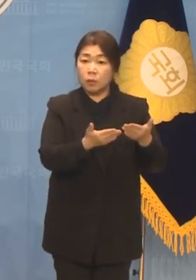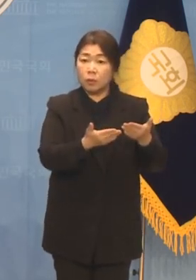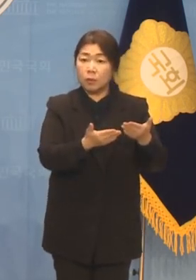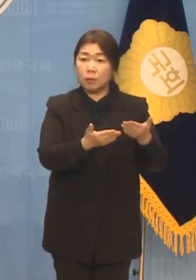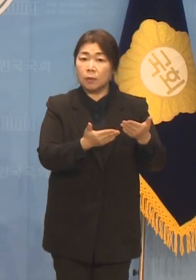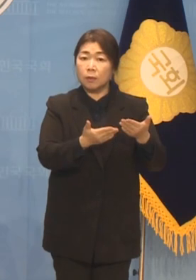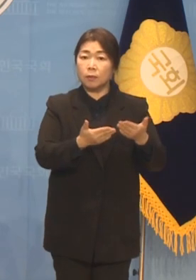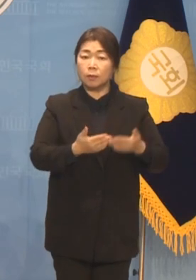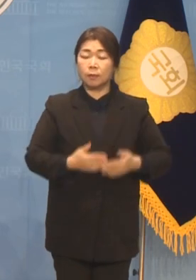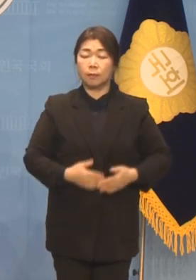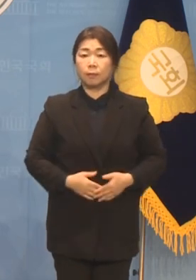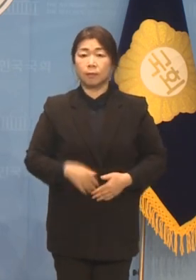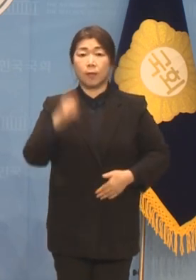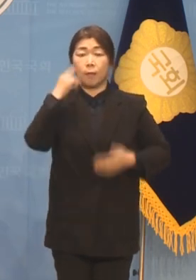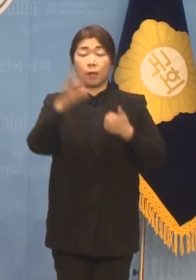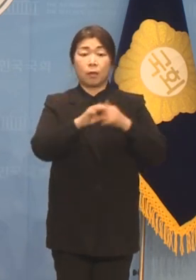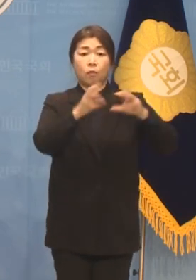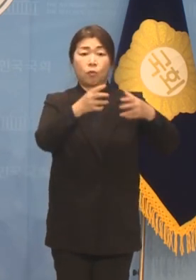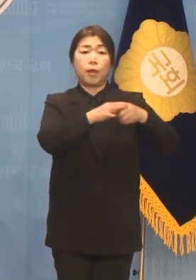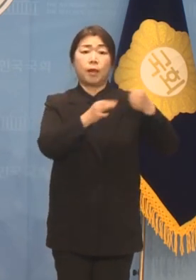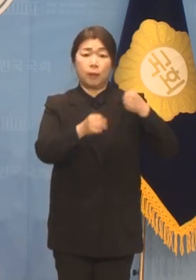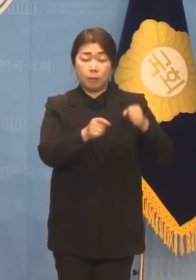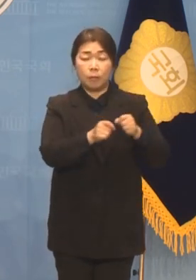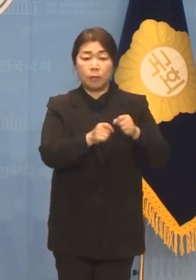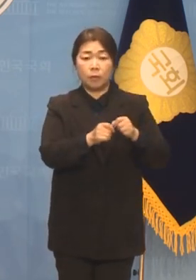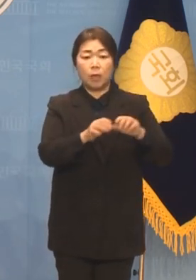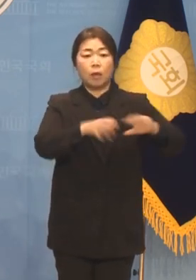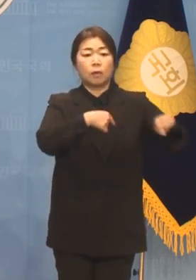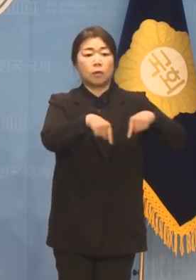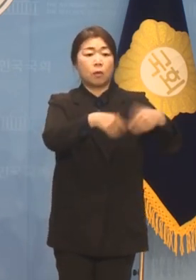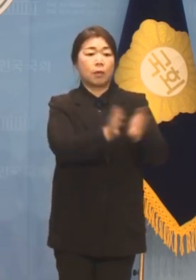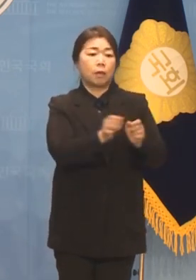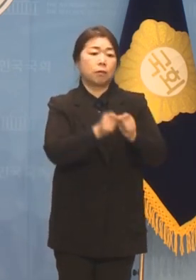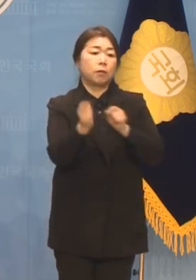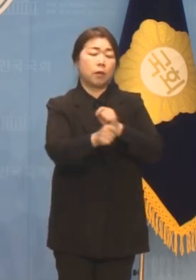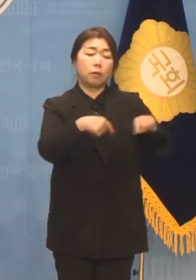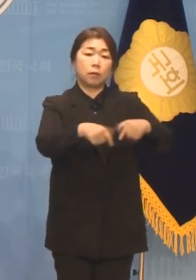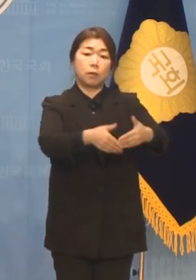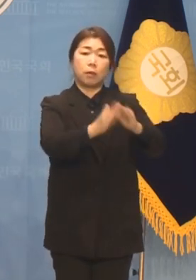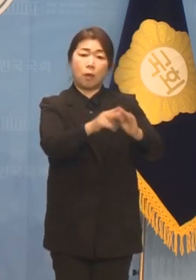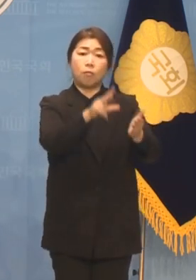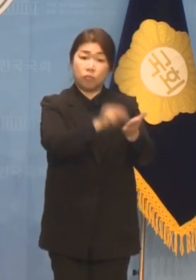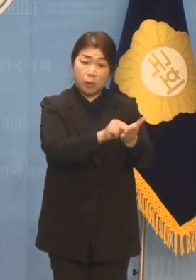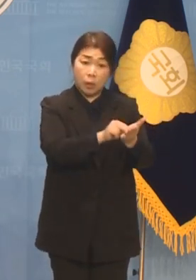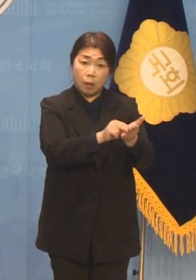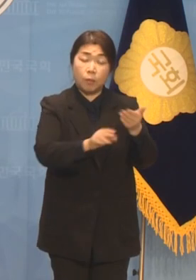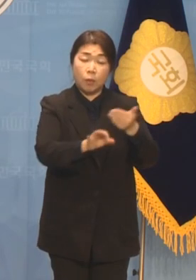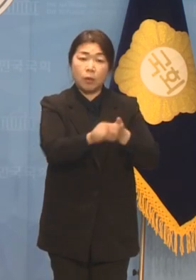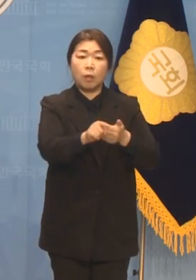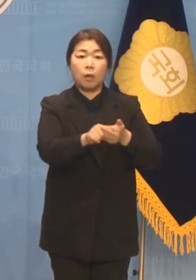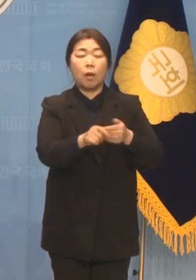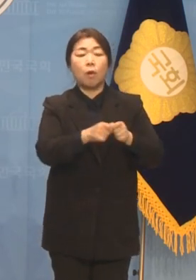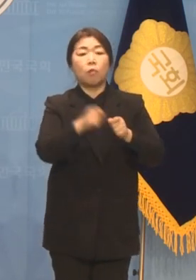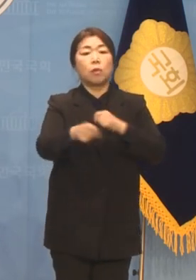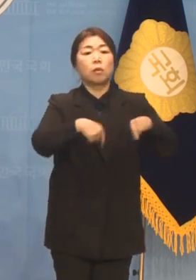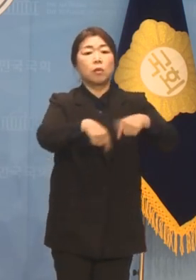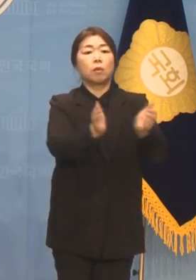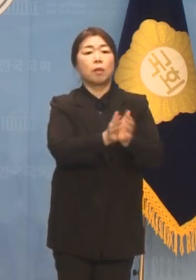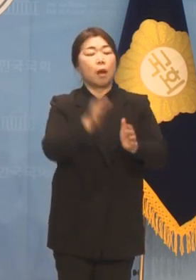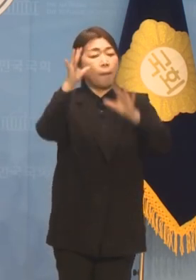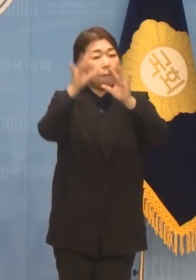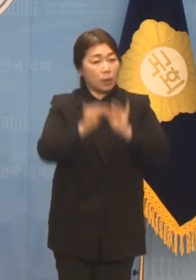만약 국민의힘이 위성정당이 진심으로 문제라고 판단한다면 위성정당 방지법에는 왜